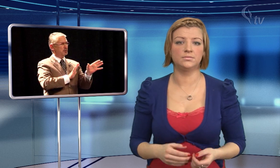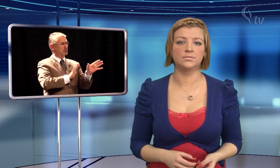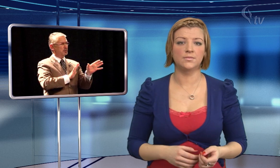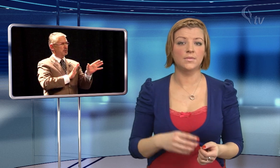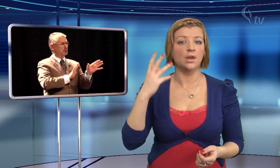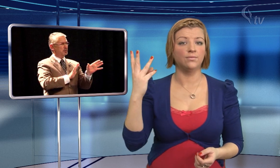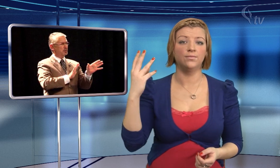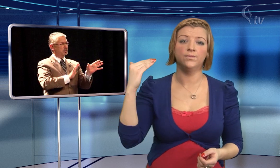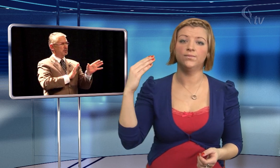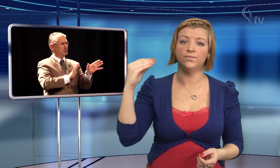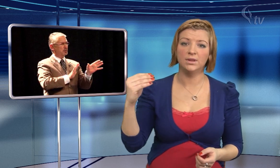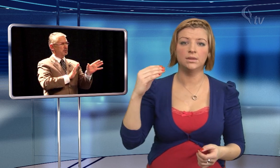muudatused.